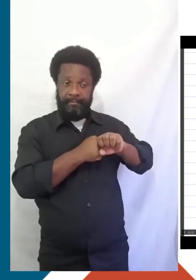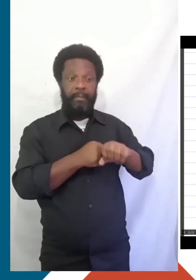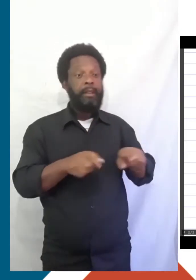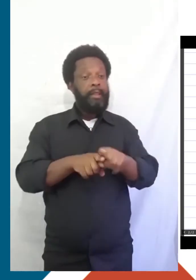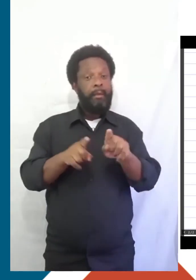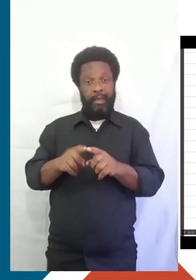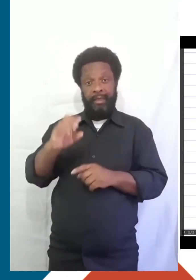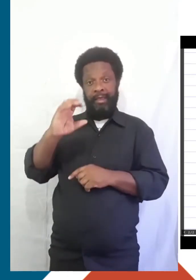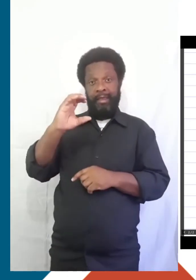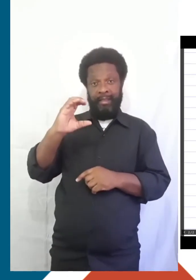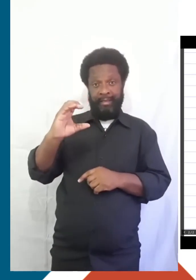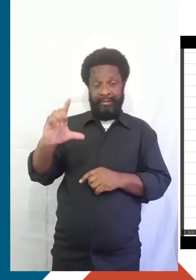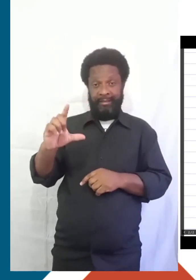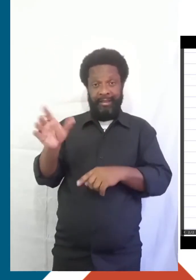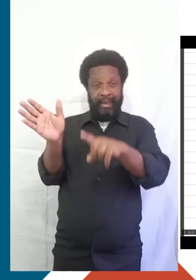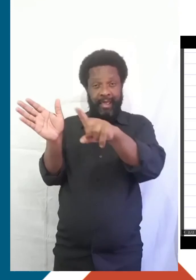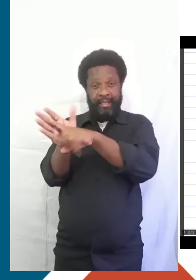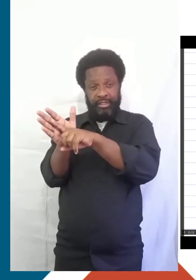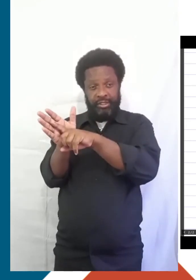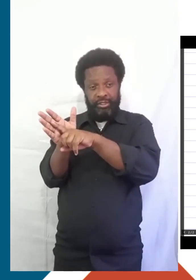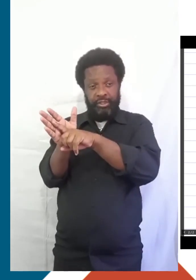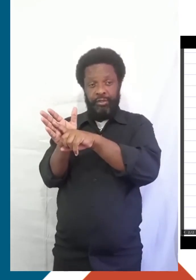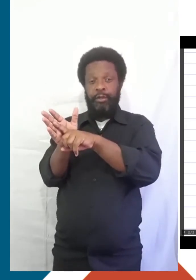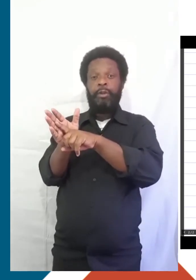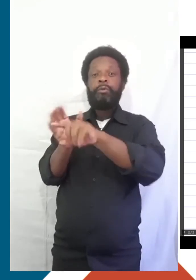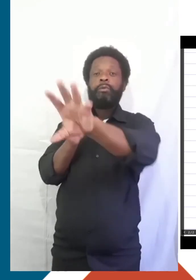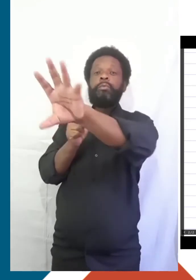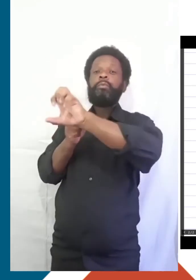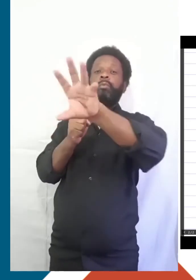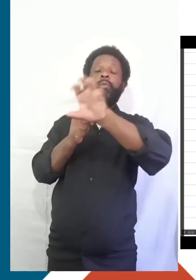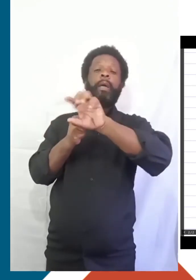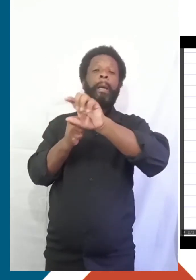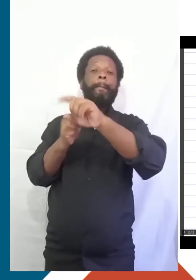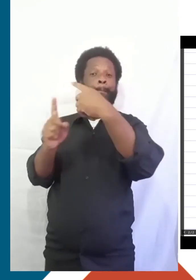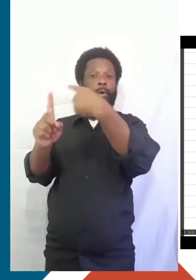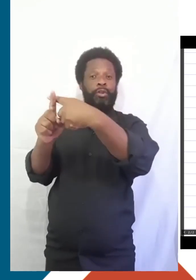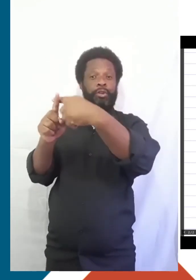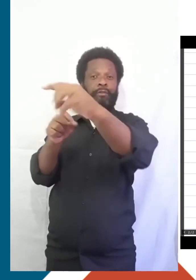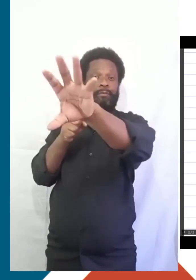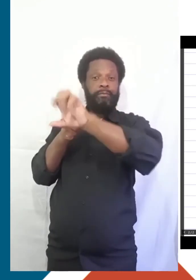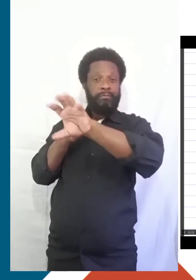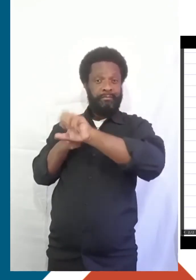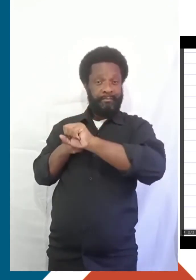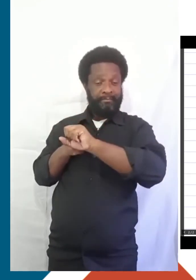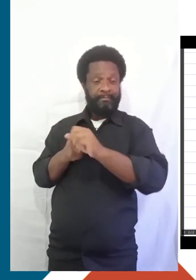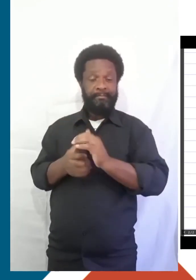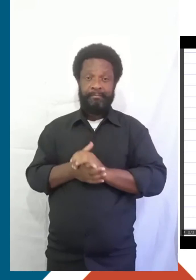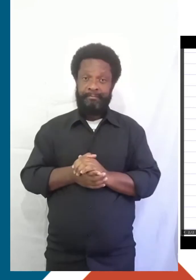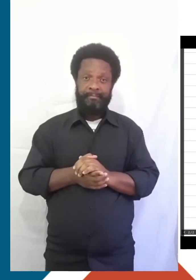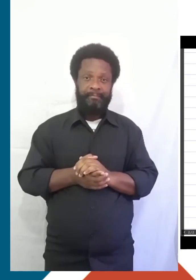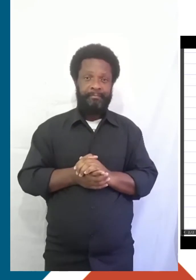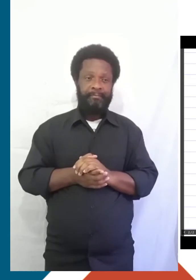negativos e uma carga negativa atraída por polos o quê?